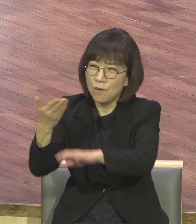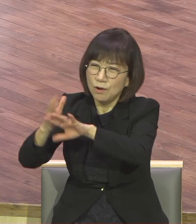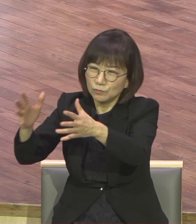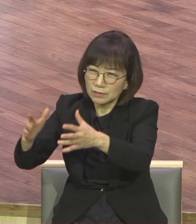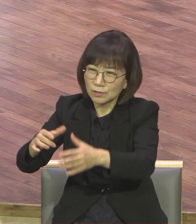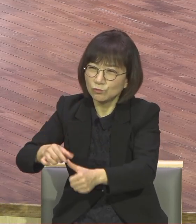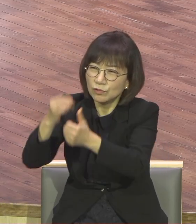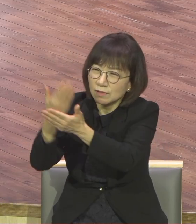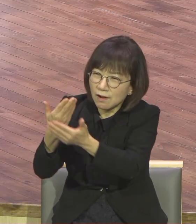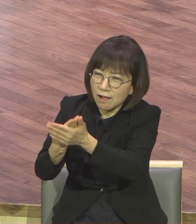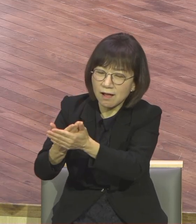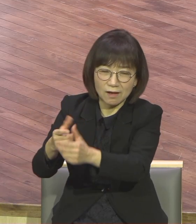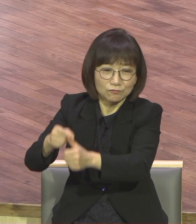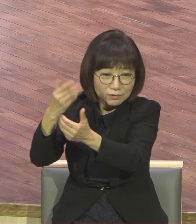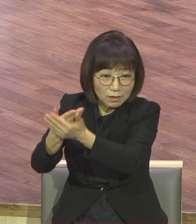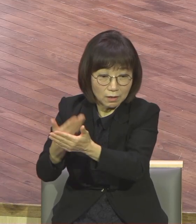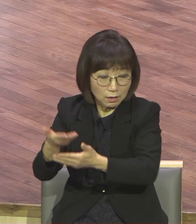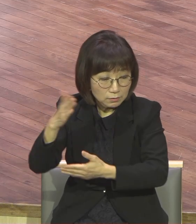난리인데